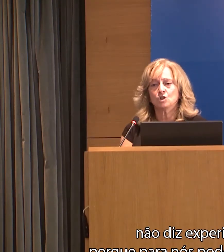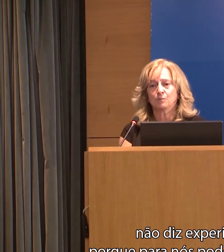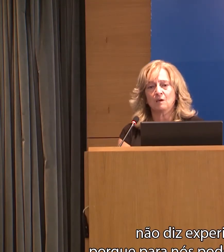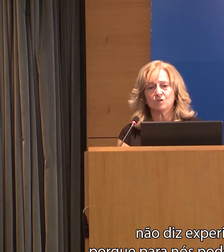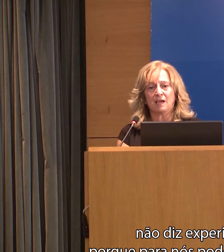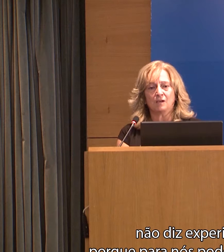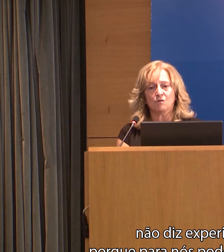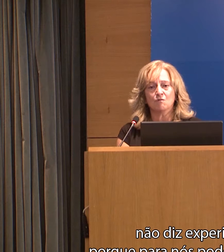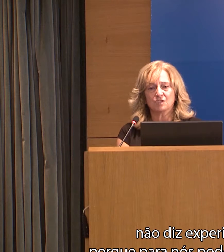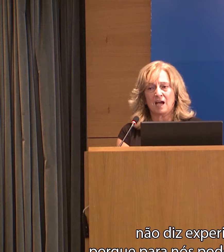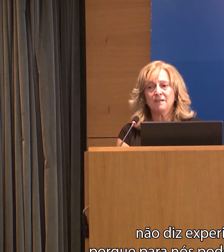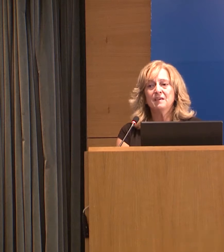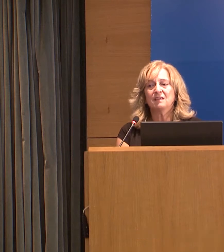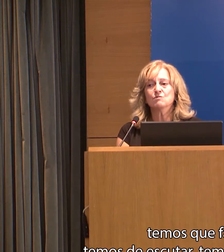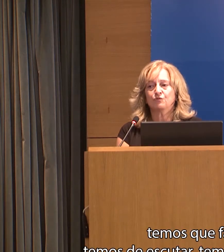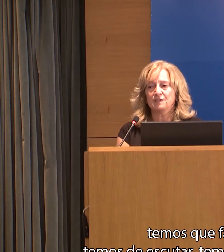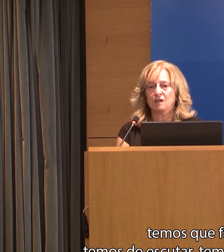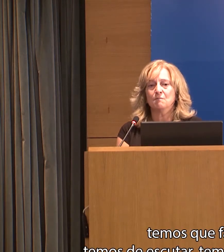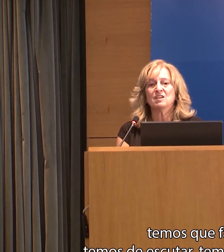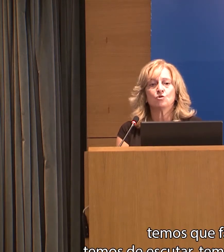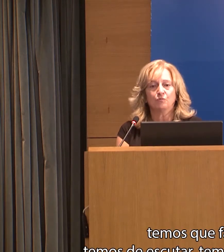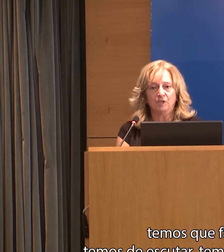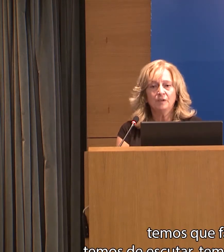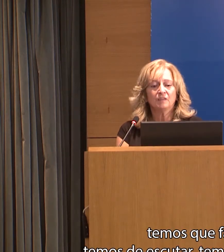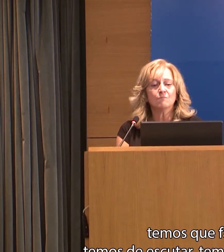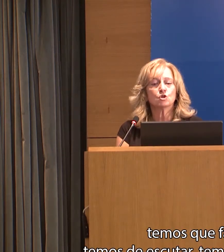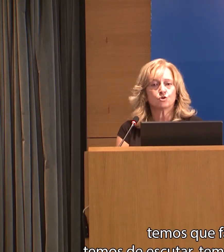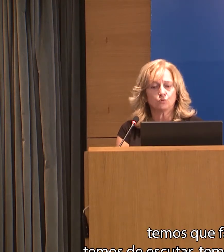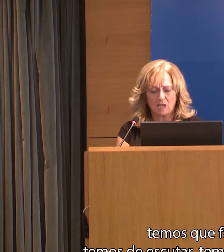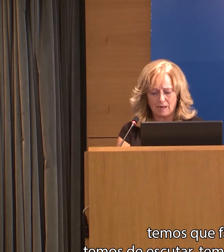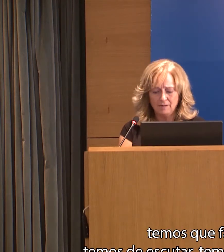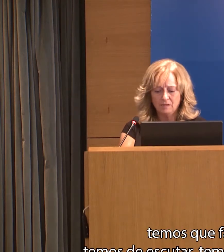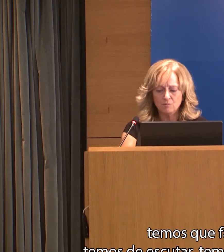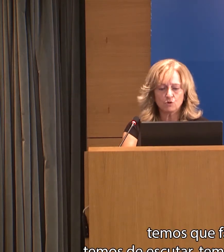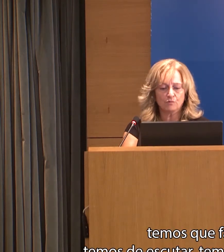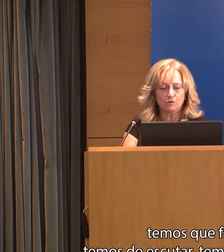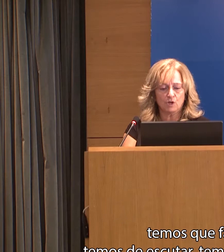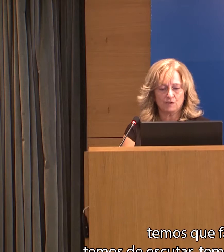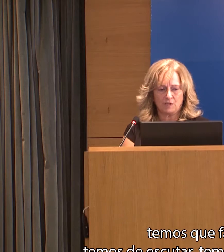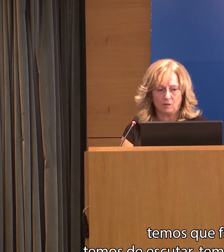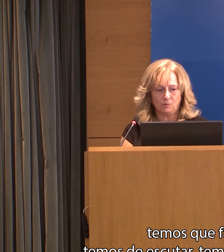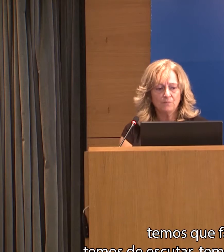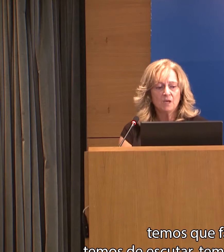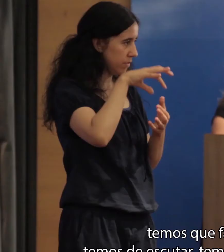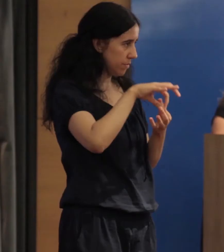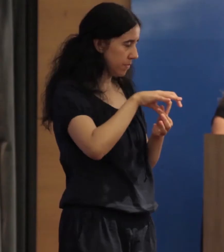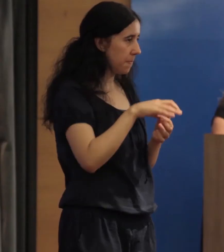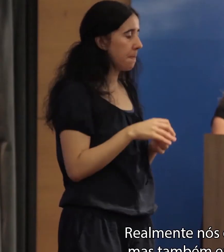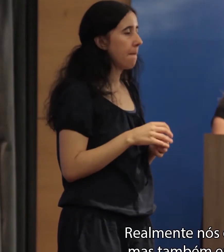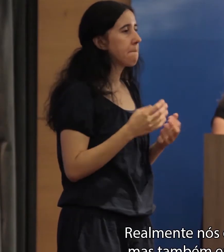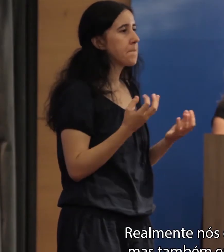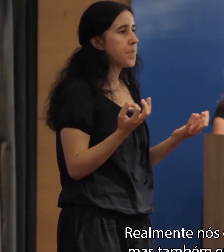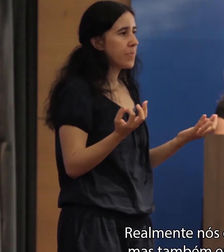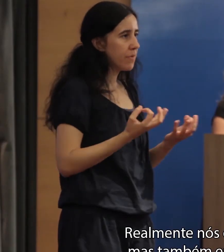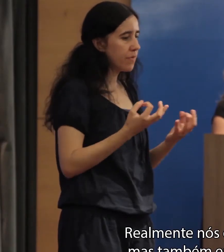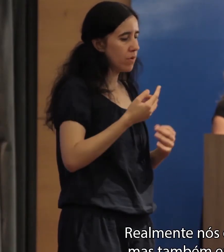para nós podermos estar aqui a conversar, temos que fazer mais que ouvir, temos que escutar, temos que ouvir o nosso cérebro.